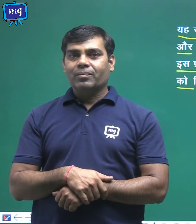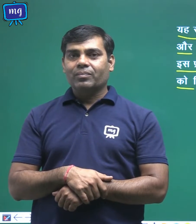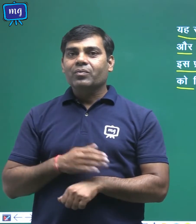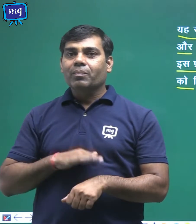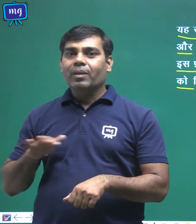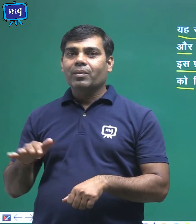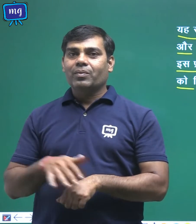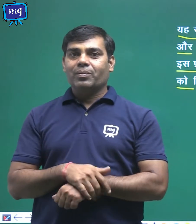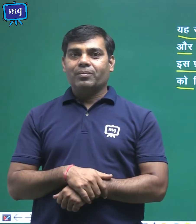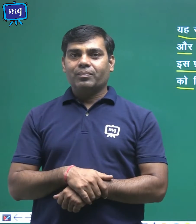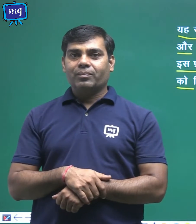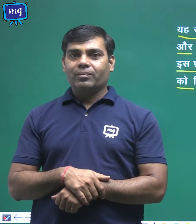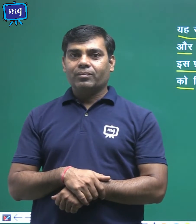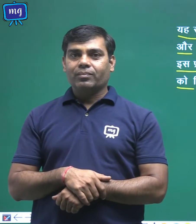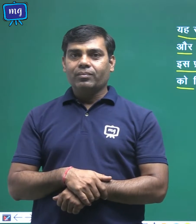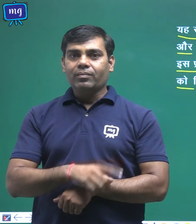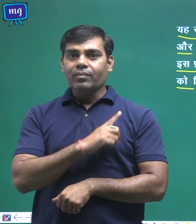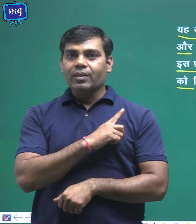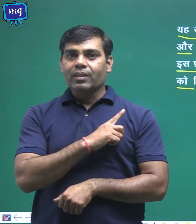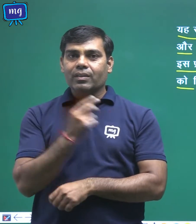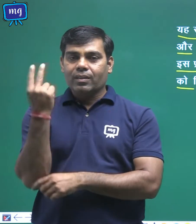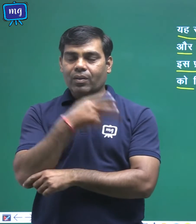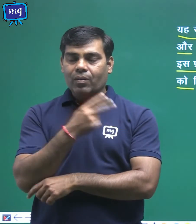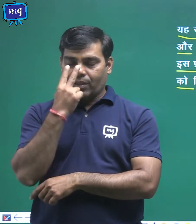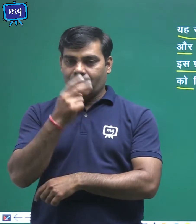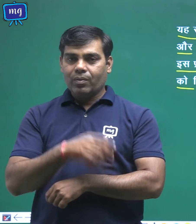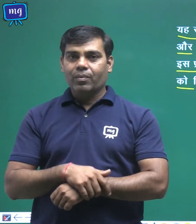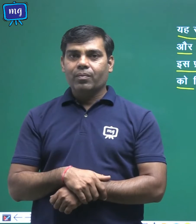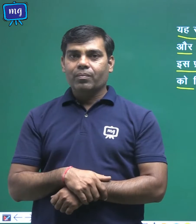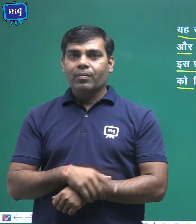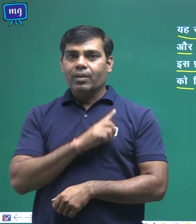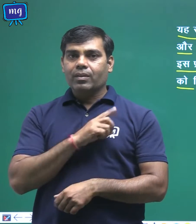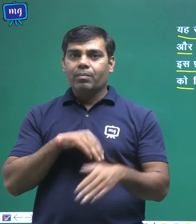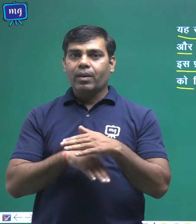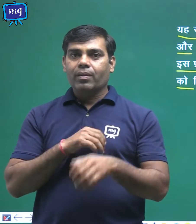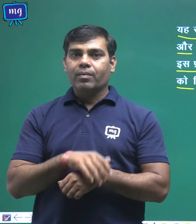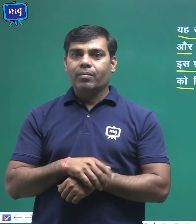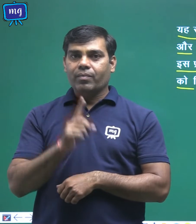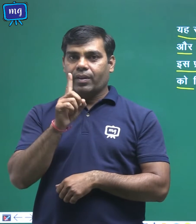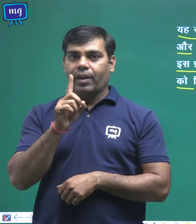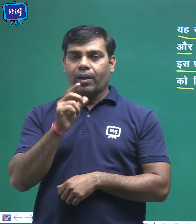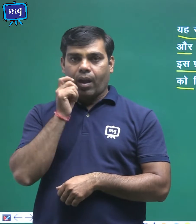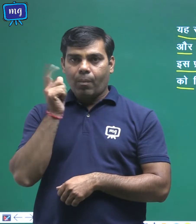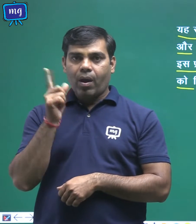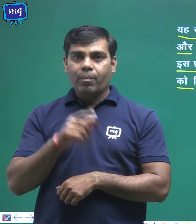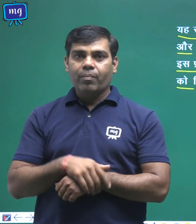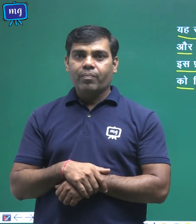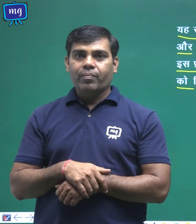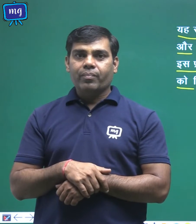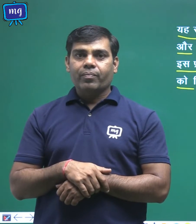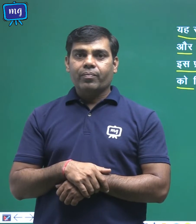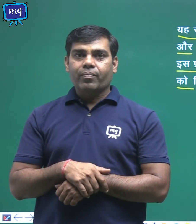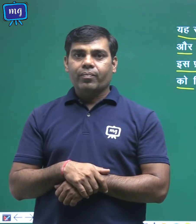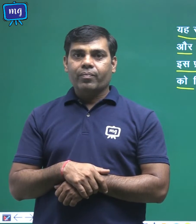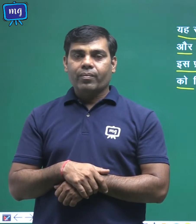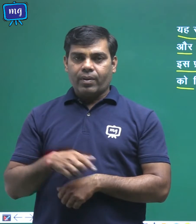प्यारे बच्चों, इस चित्र को देखो। इसमें एक बाप